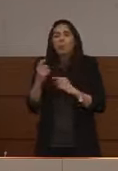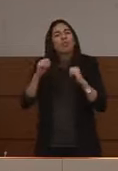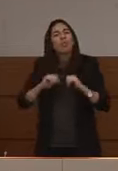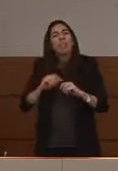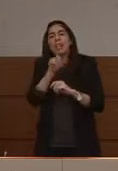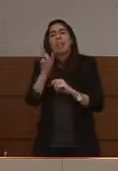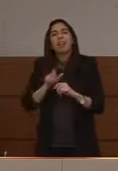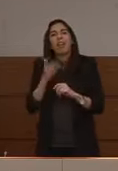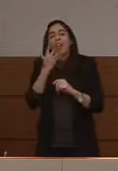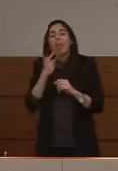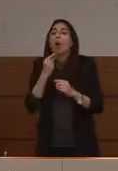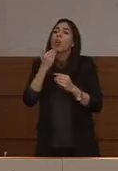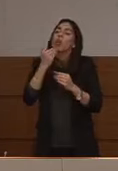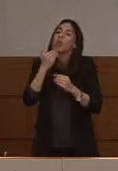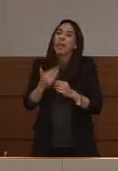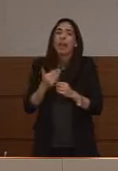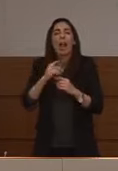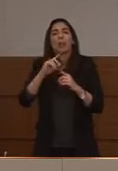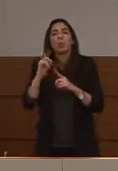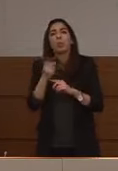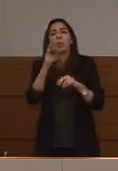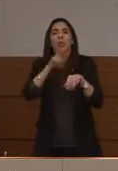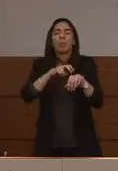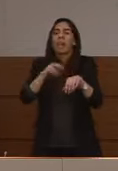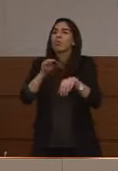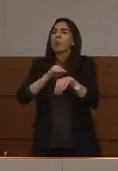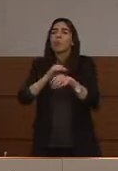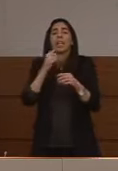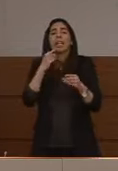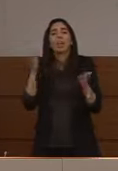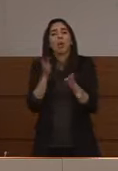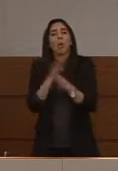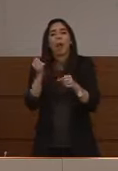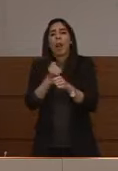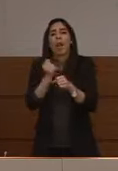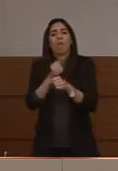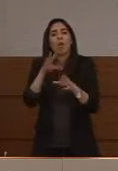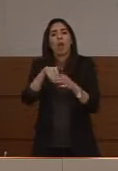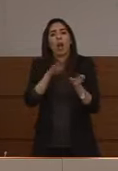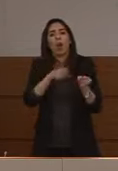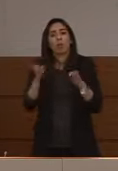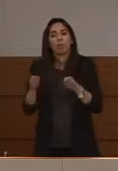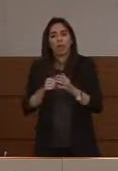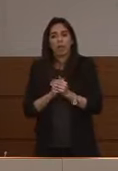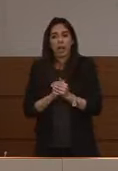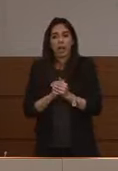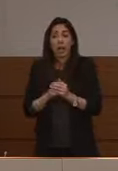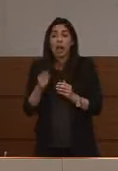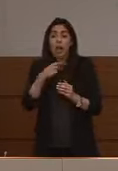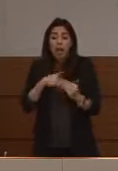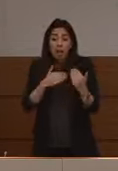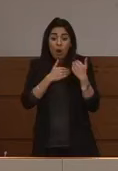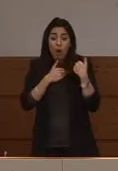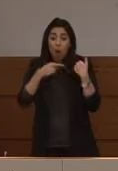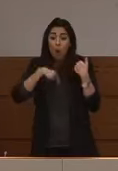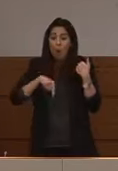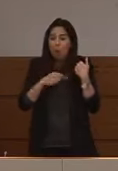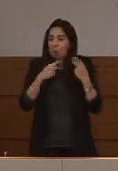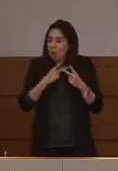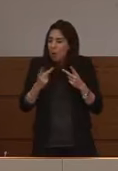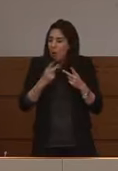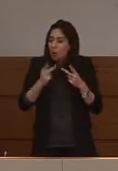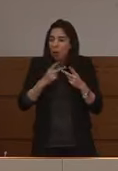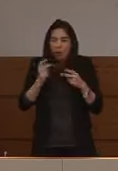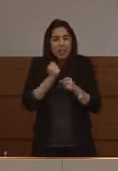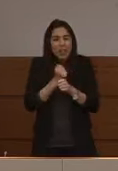fatto il compito nostro di chi sta provando a dare la miglior risposta di tutelare nel